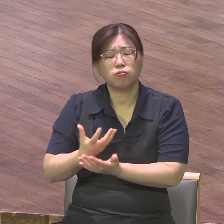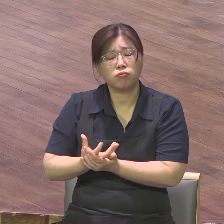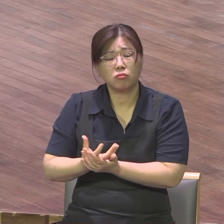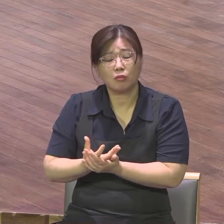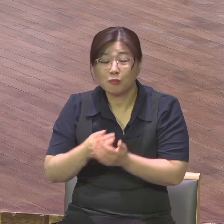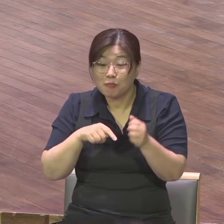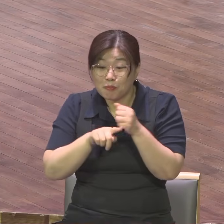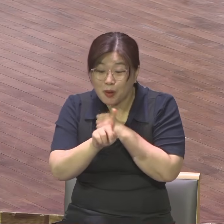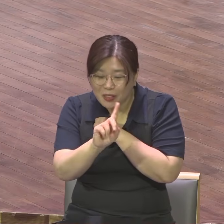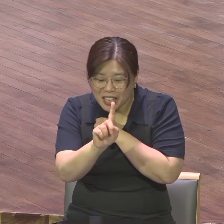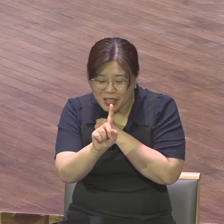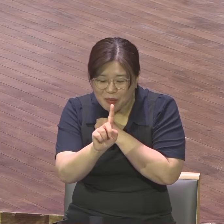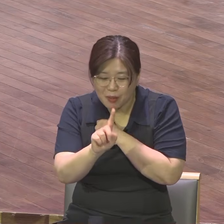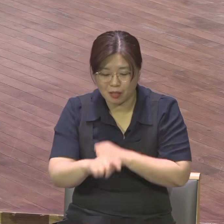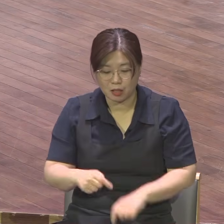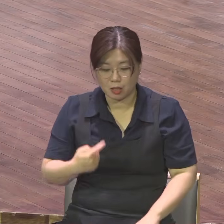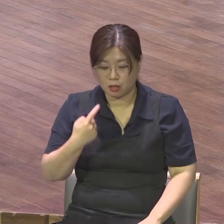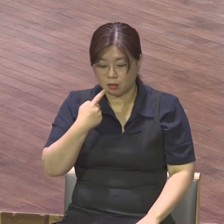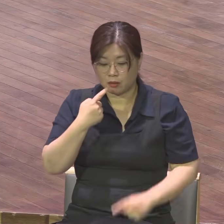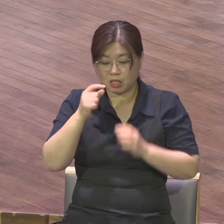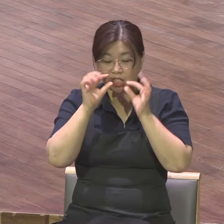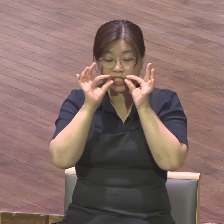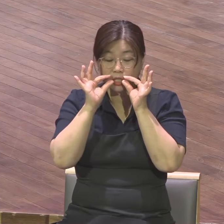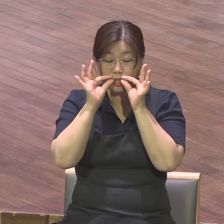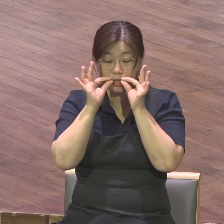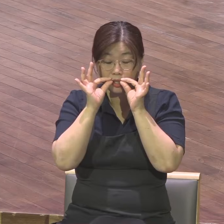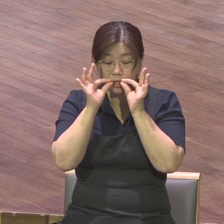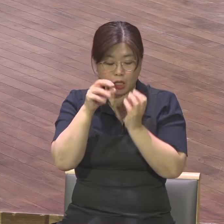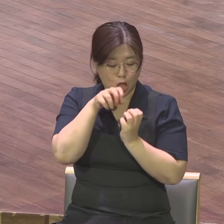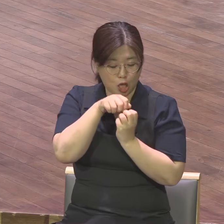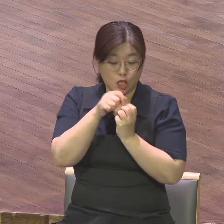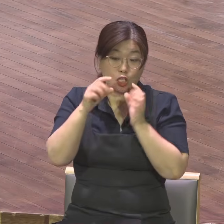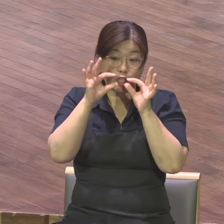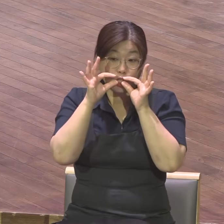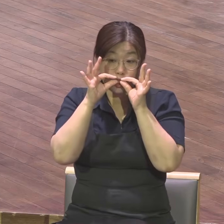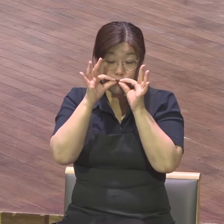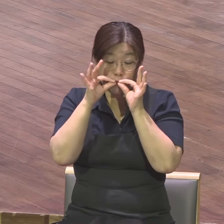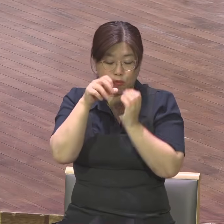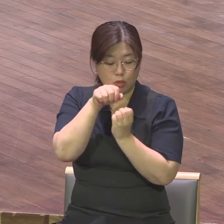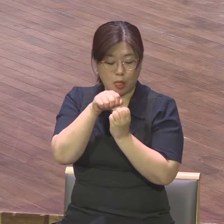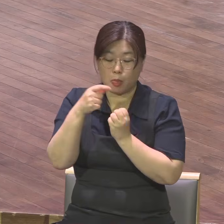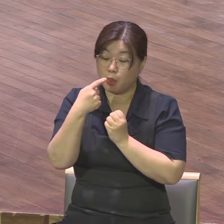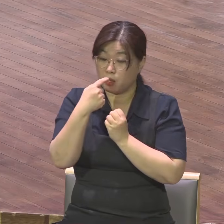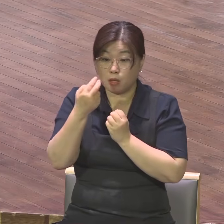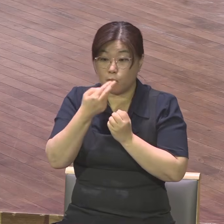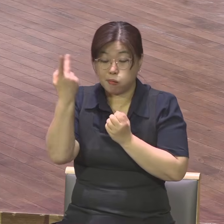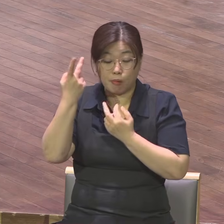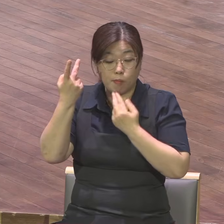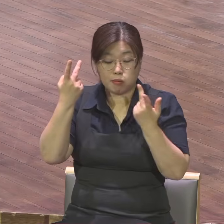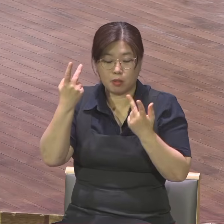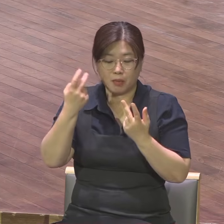어느 한쪽이 망하면 다른 한쪽이 그 영향을 받아서